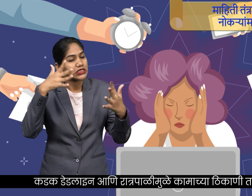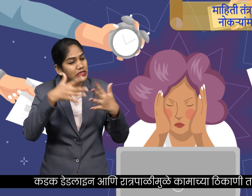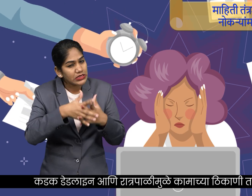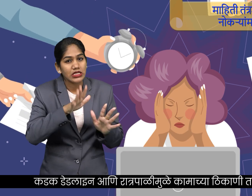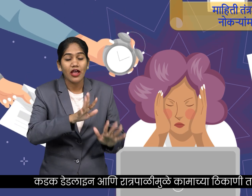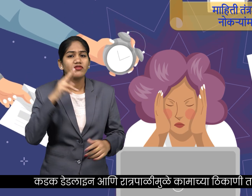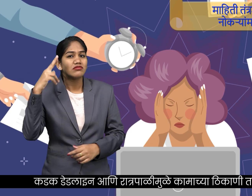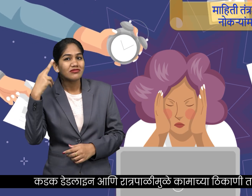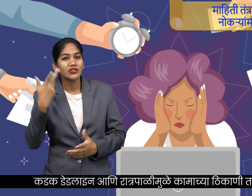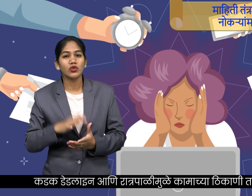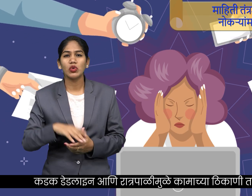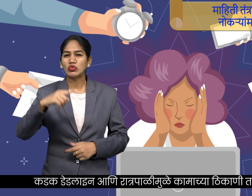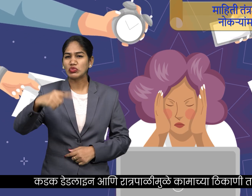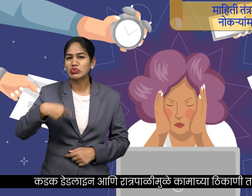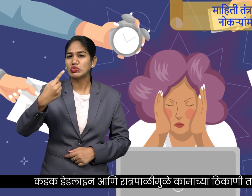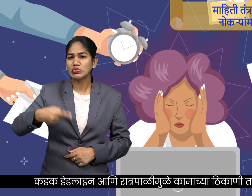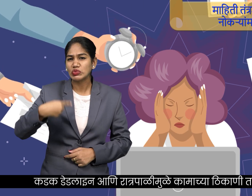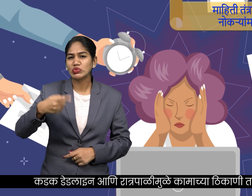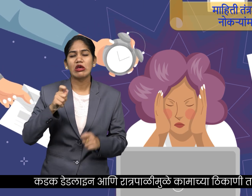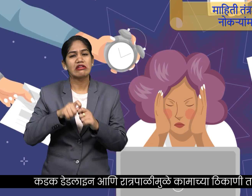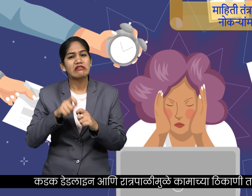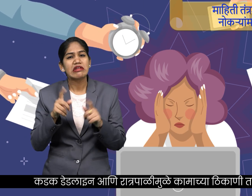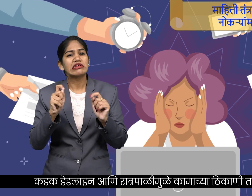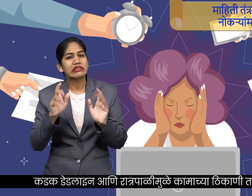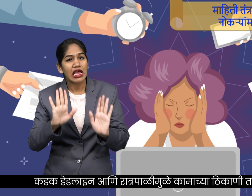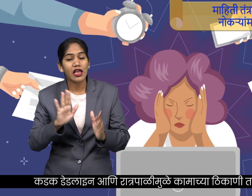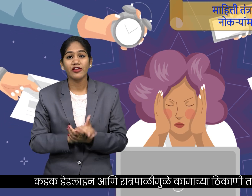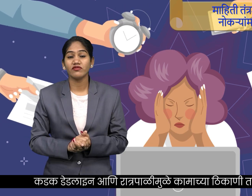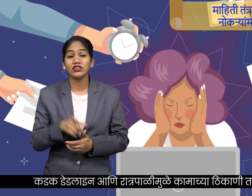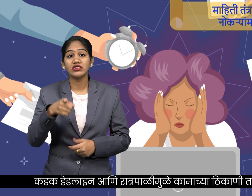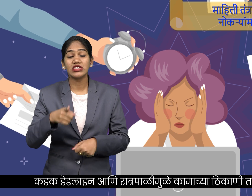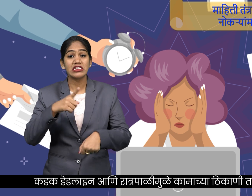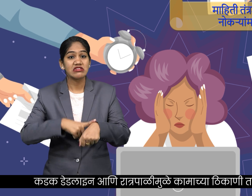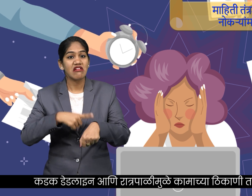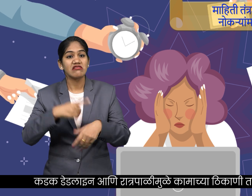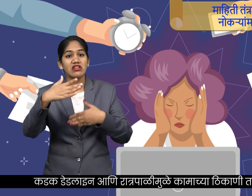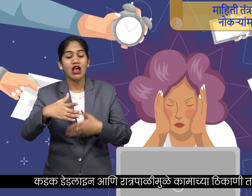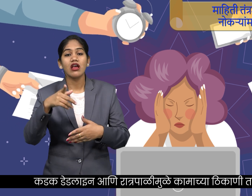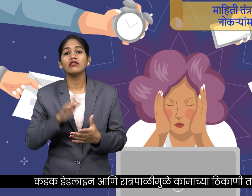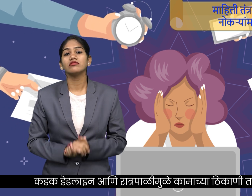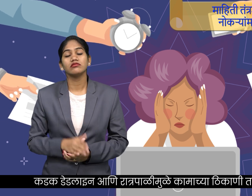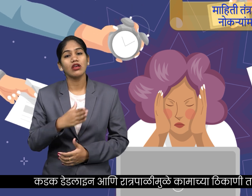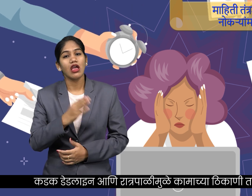कडक हेडलाईन आणि रात्रपाळीमुळे कामाच्या ठिकाणी ताण देखील येतो.